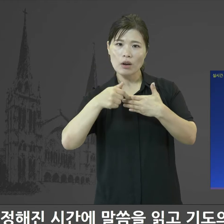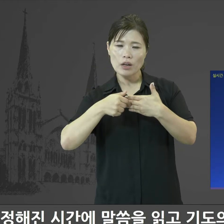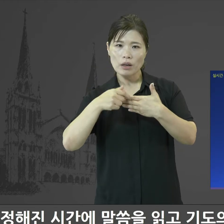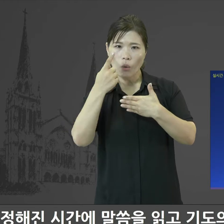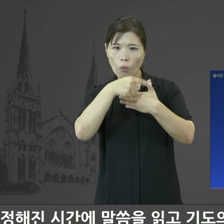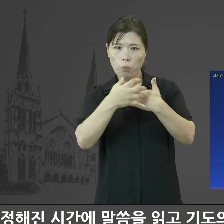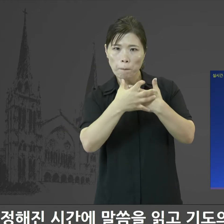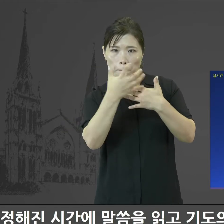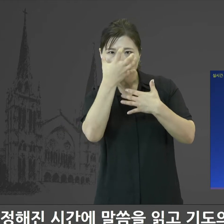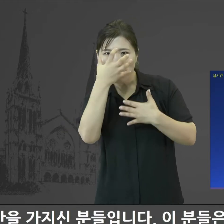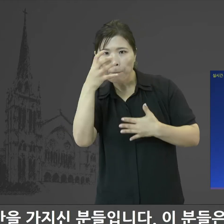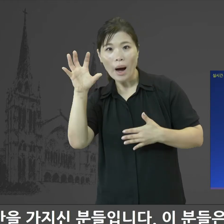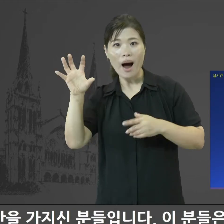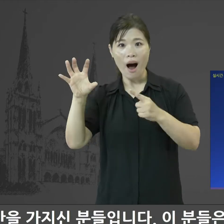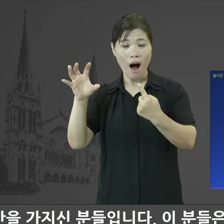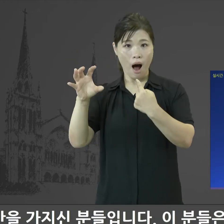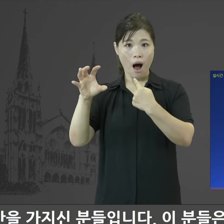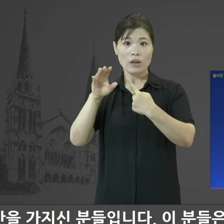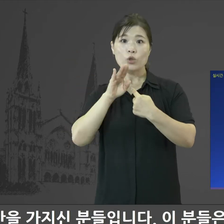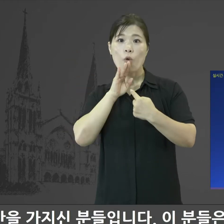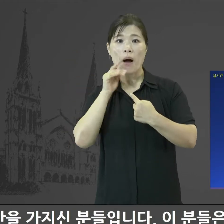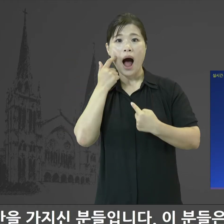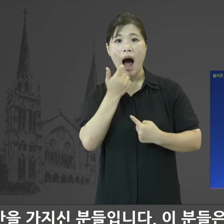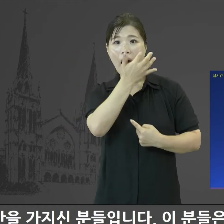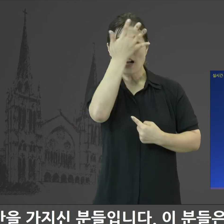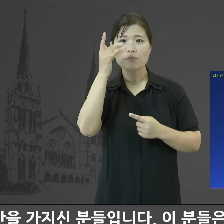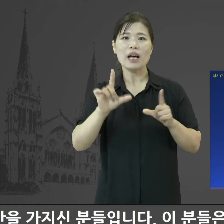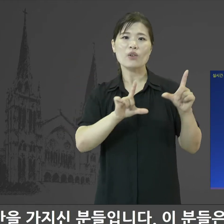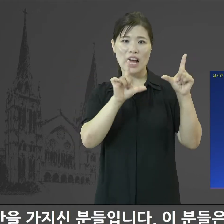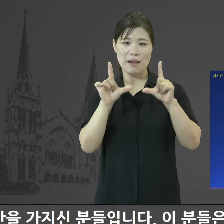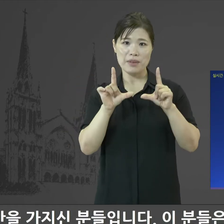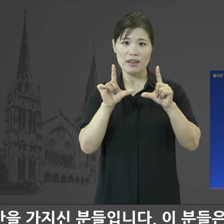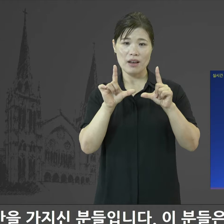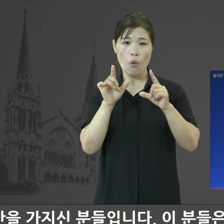들여다보니까 더 아름다운 진짜 삶이 있는 것입니다.